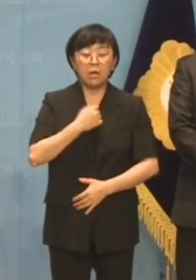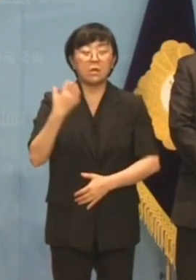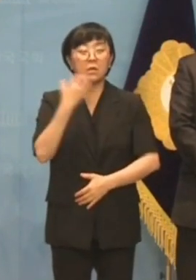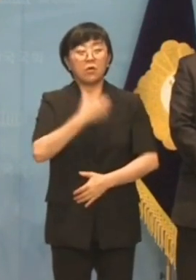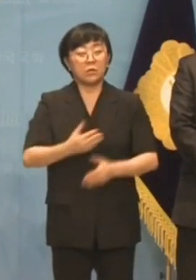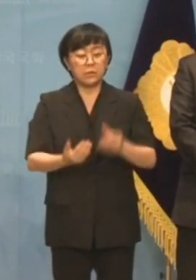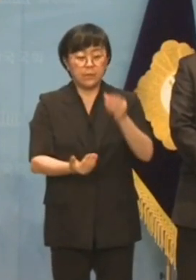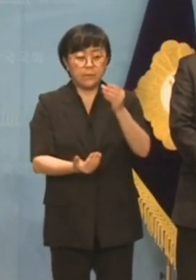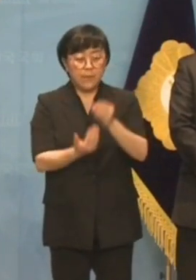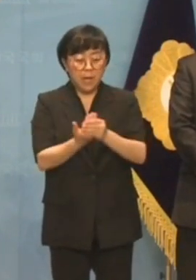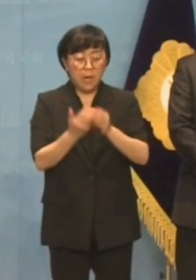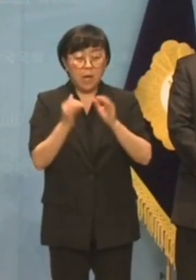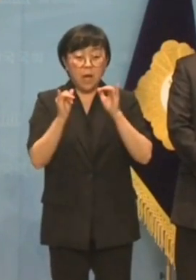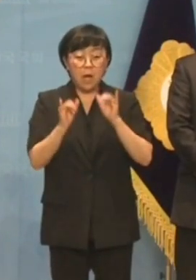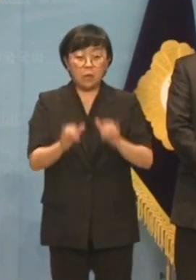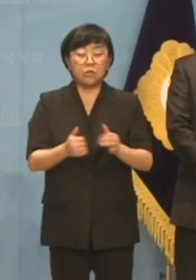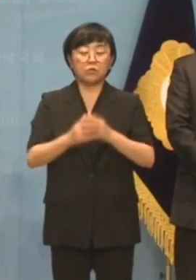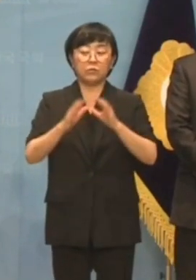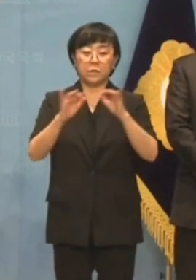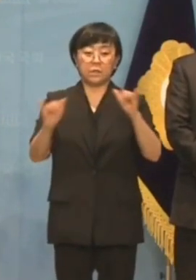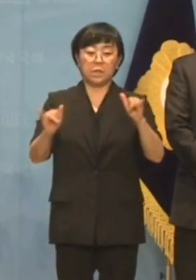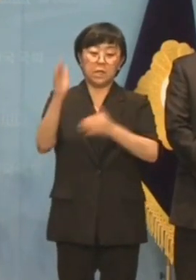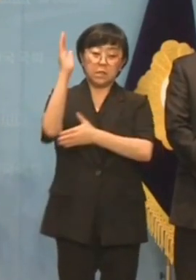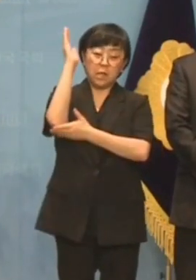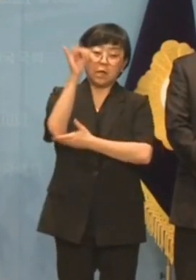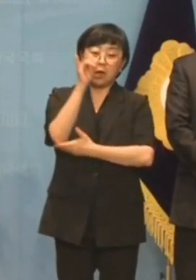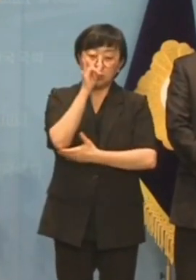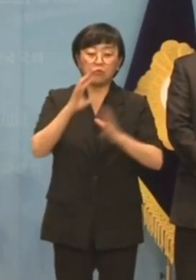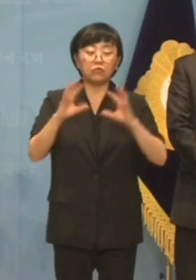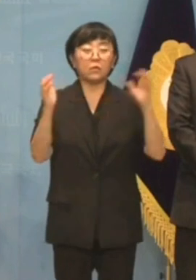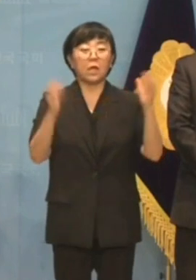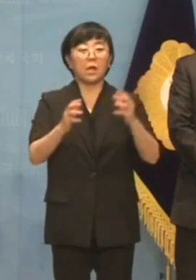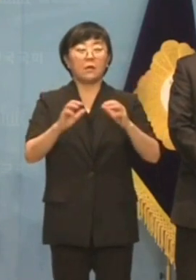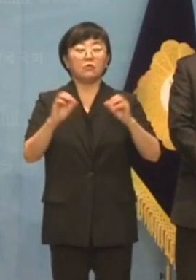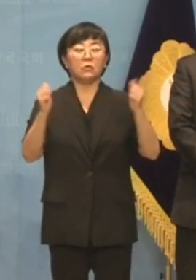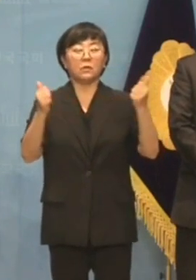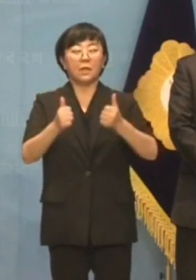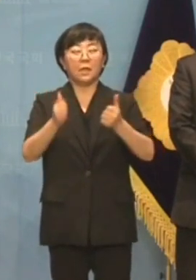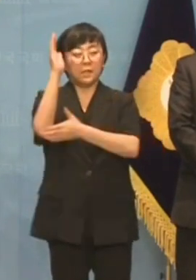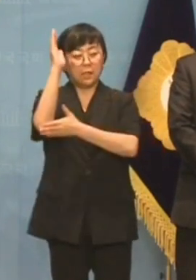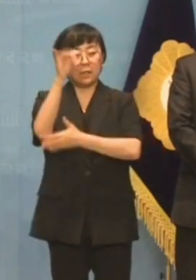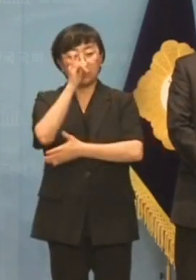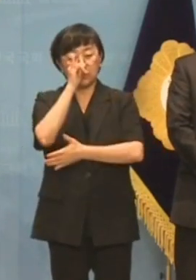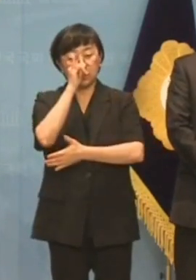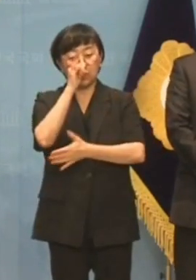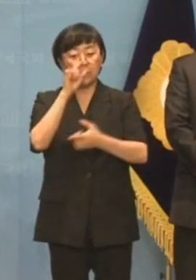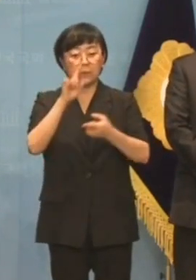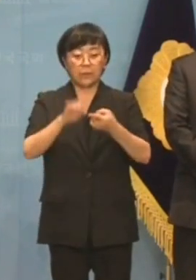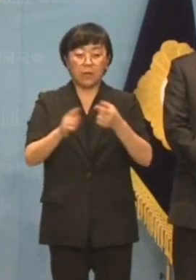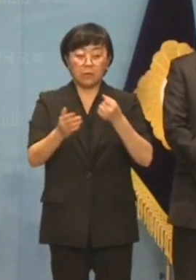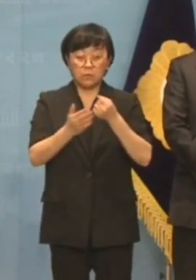우려하는 부분들을 국회의원들이 이렇게 얘기하고 있다. 국회가 얘기하고 있기 때문에 그런